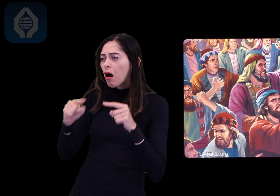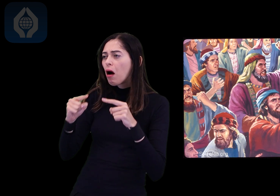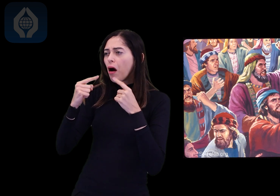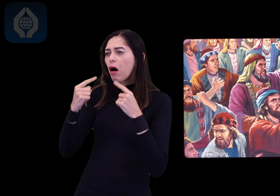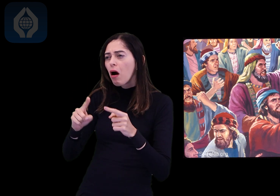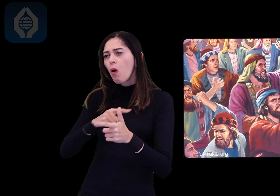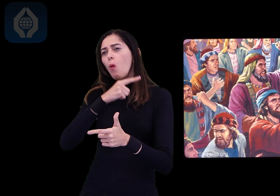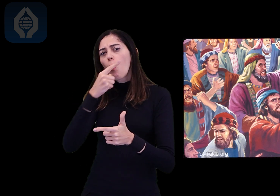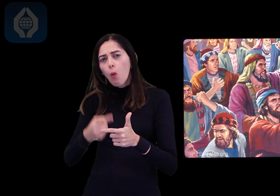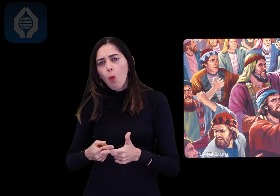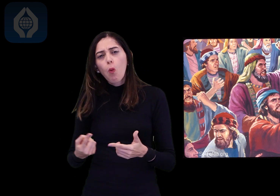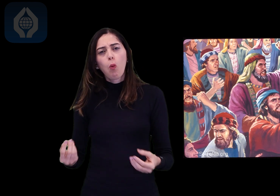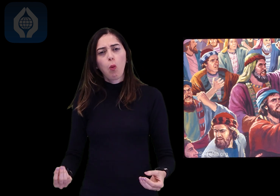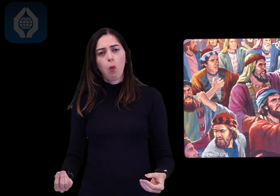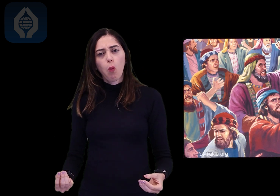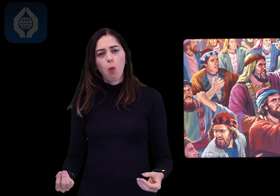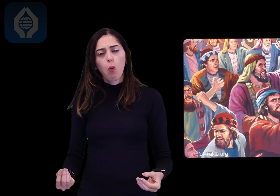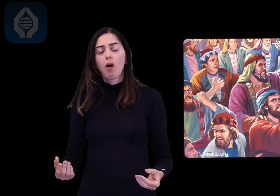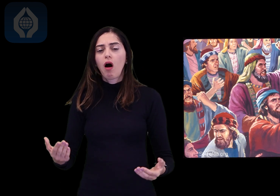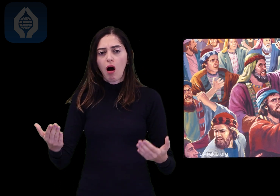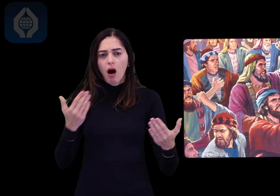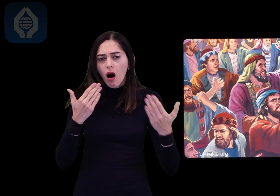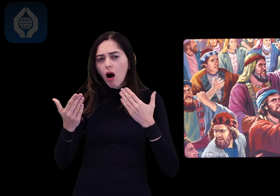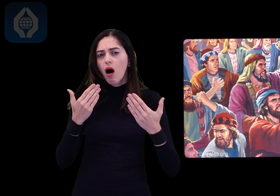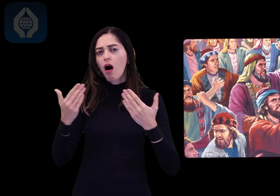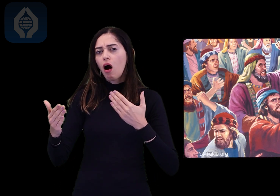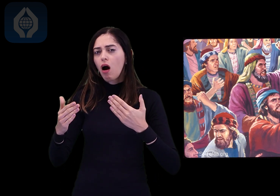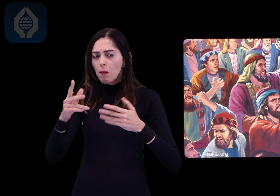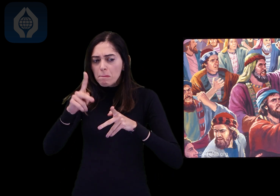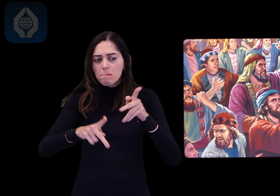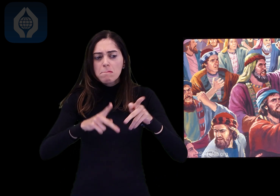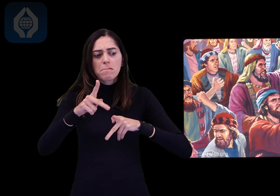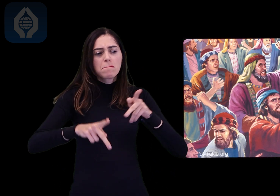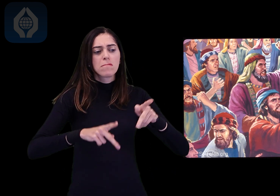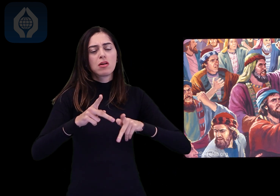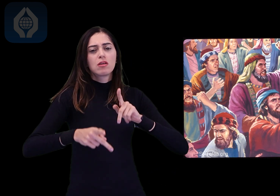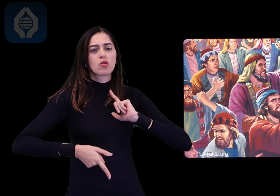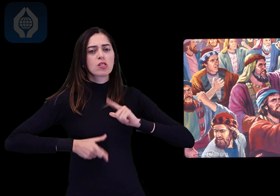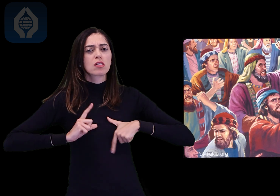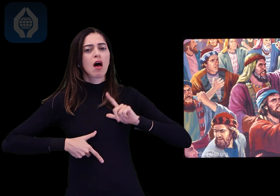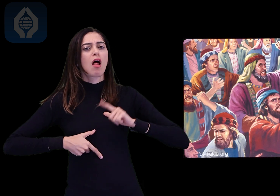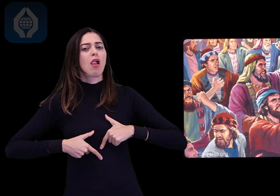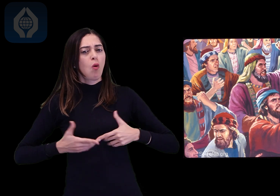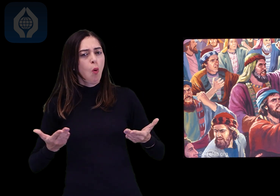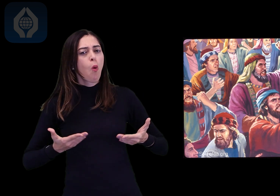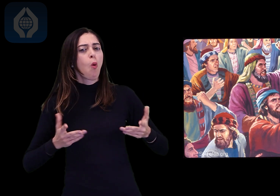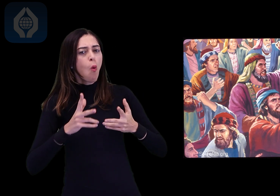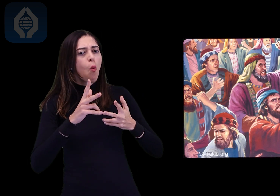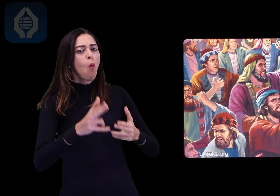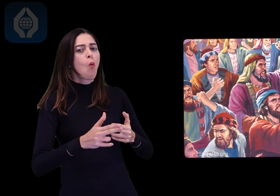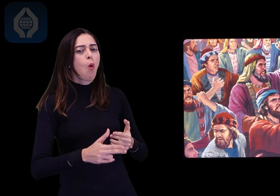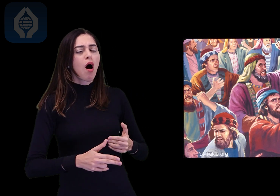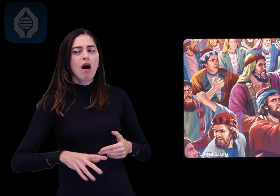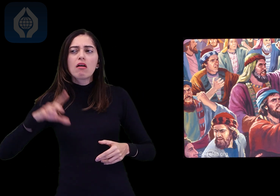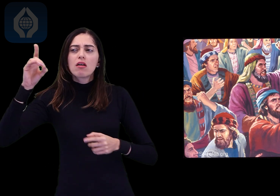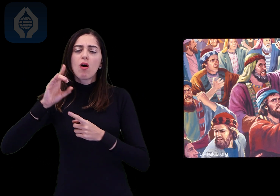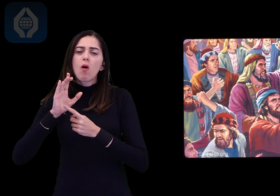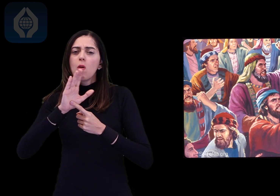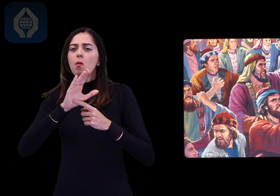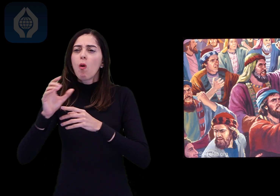por eles. Compare. Há muitas pessoas hoje em dia que são como os israelitas. Todos os dias o Senhor nos mostra